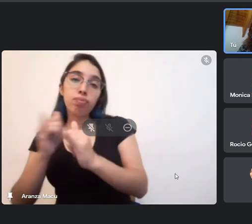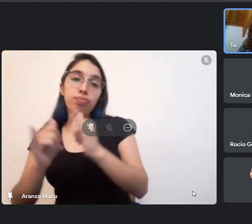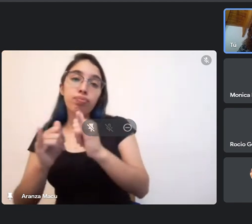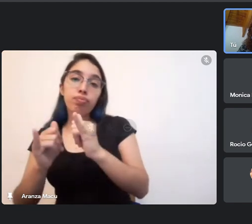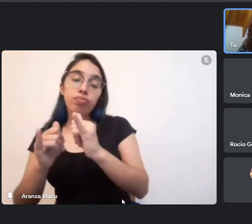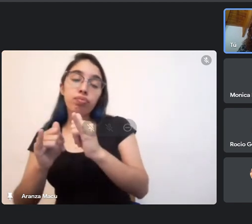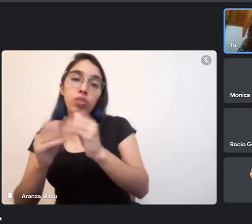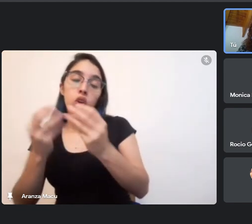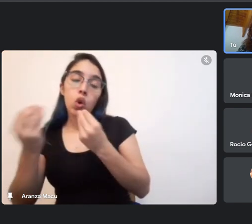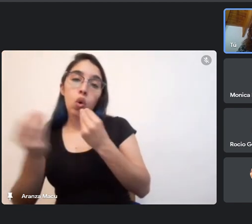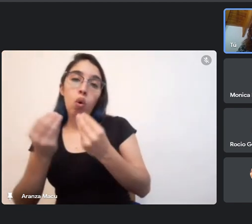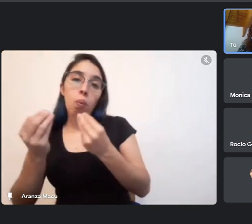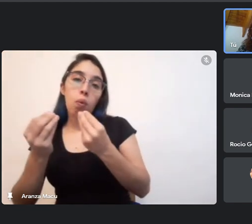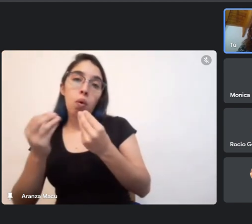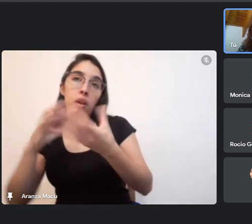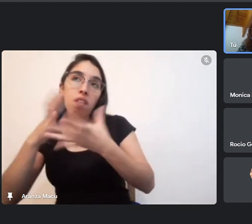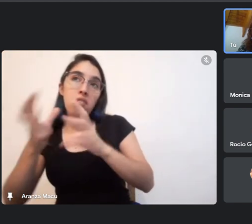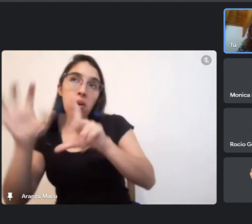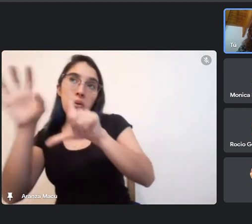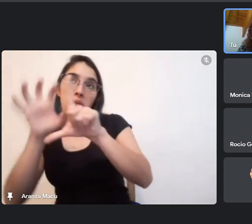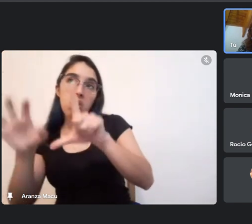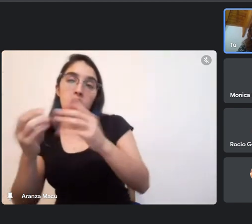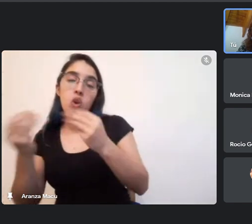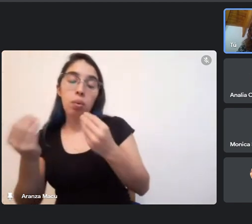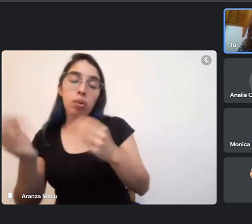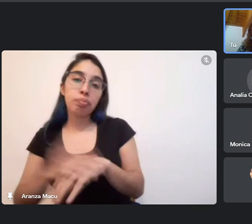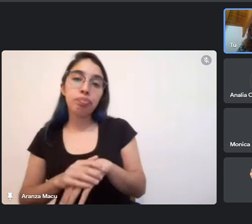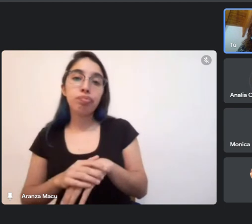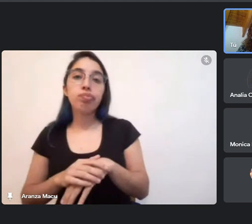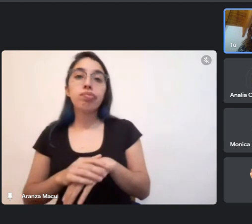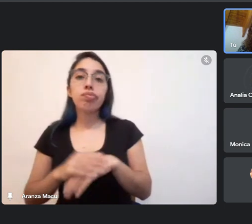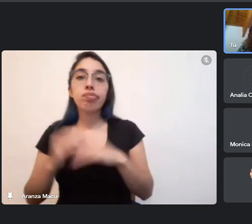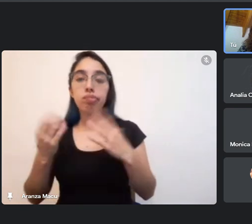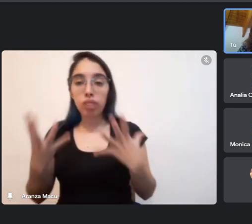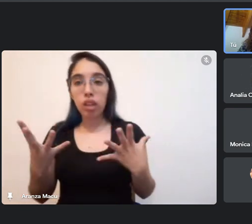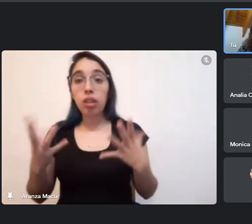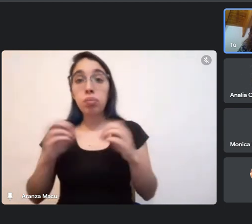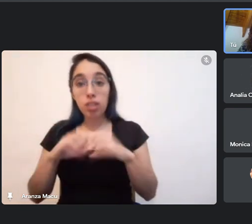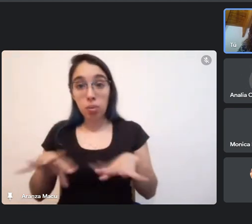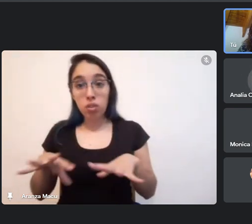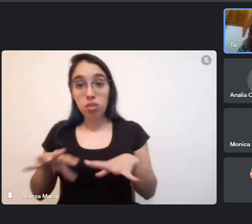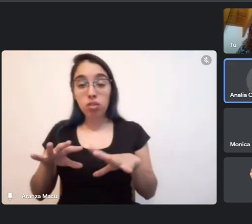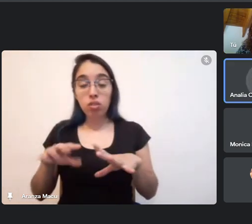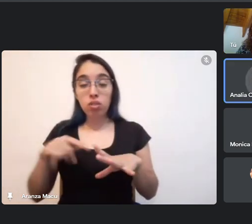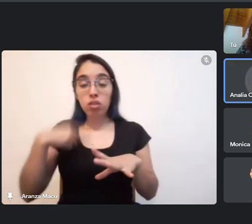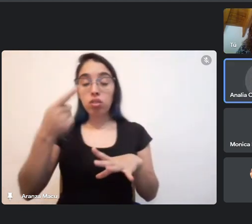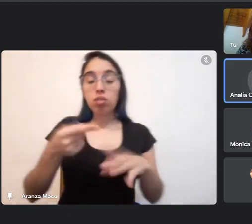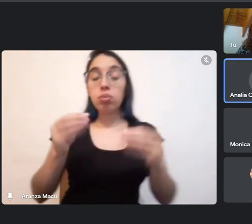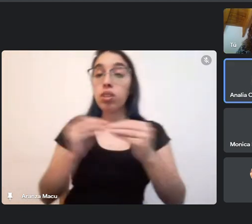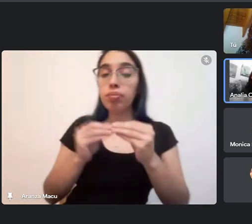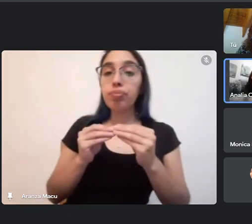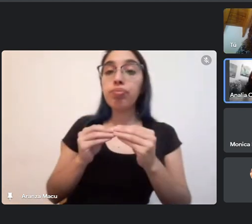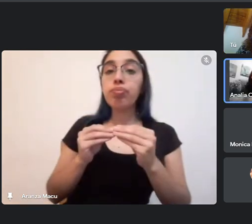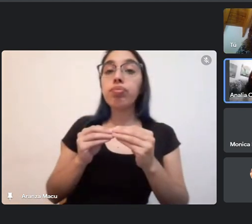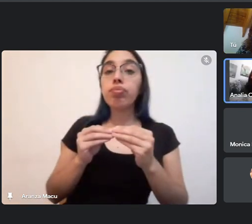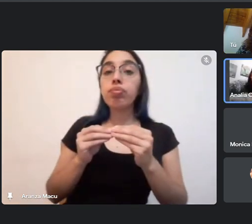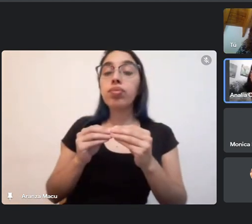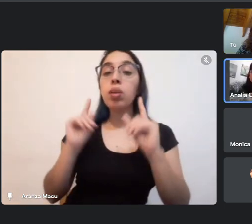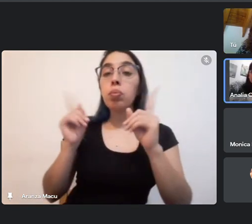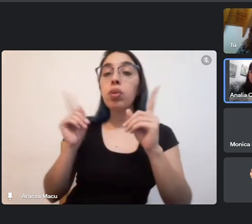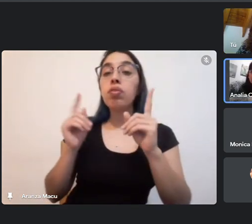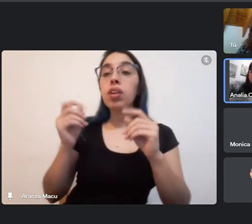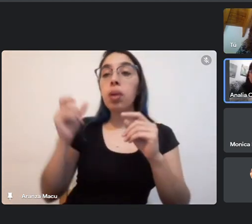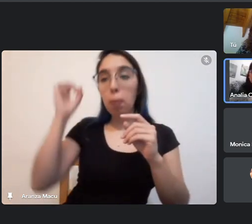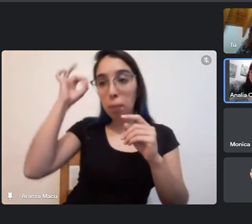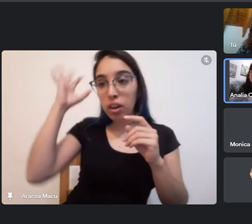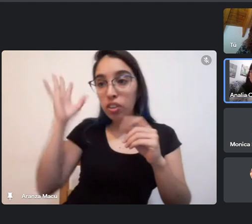¿sí? Bueno, vamos a empezar con esta clase. Sí. Sí, profesora, perdón que buen